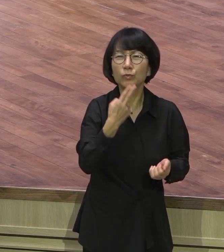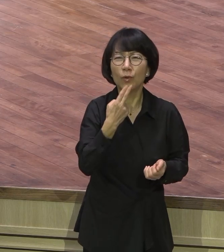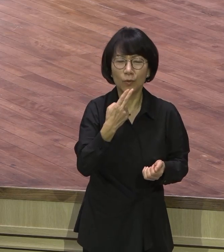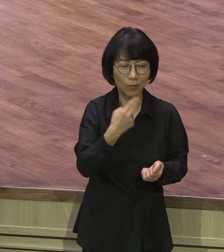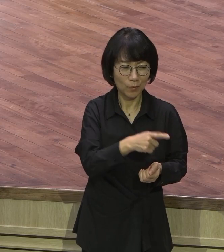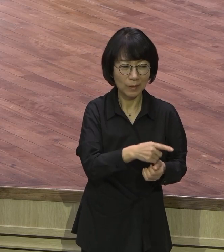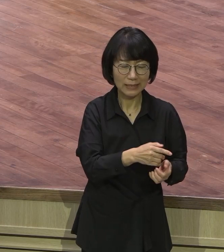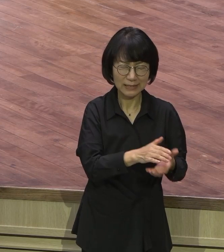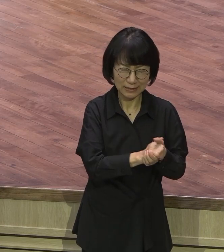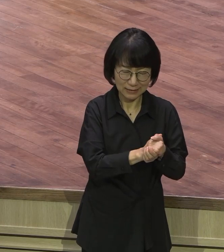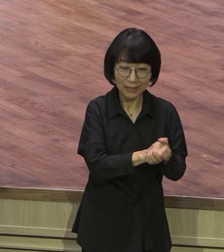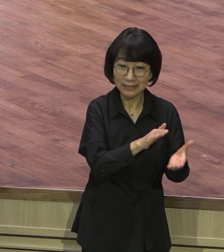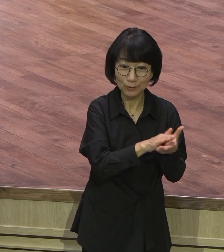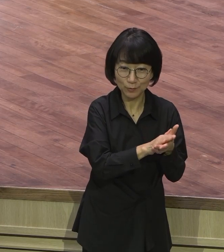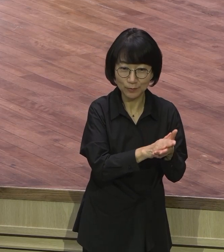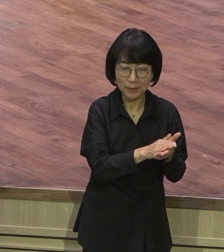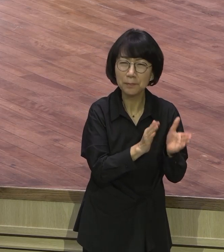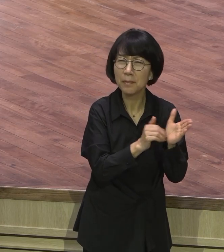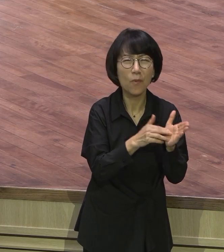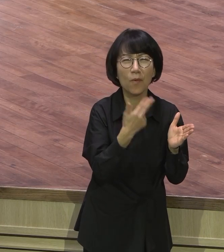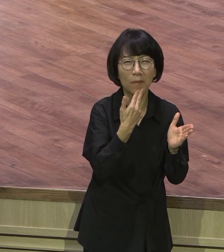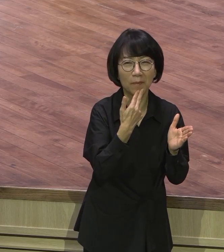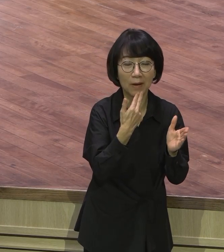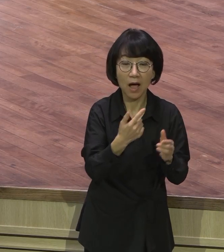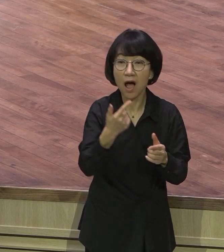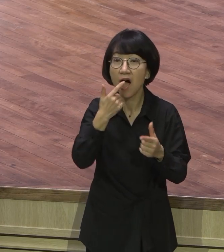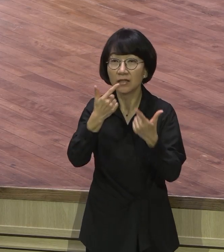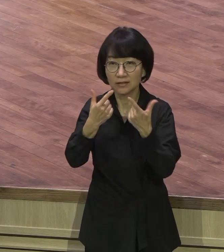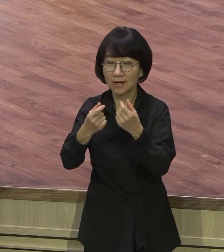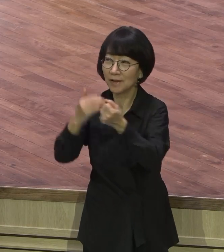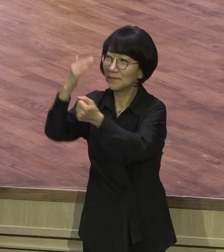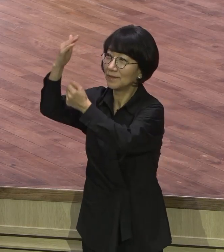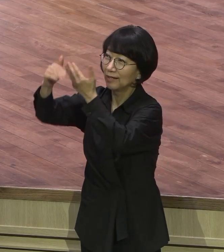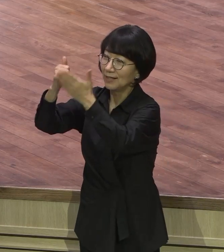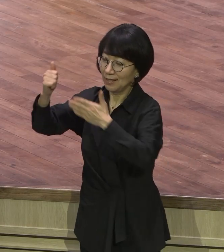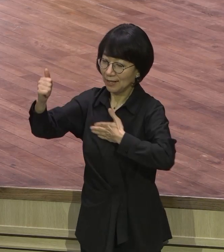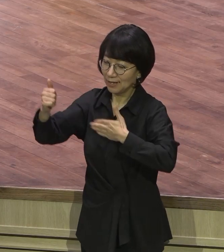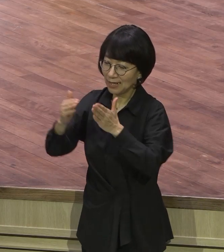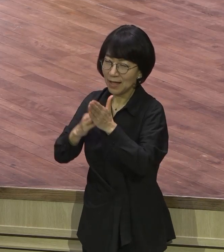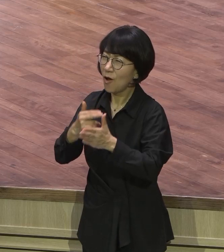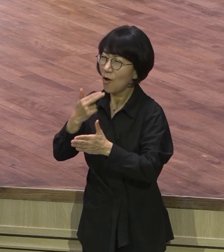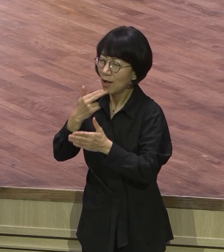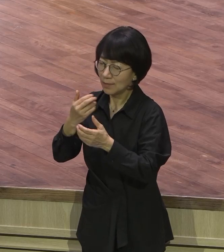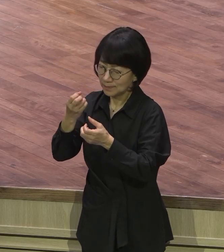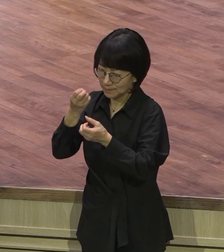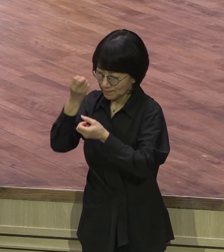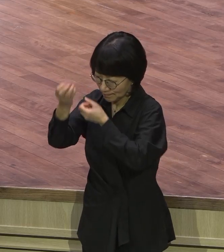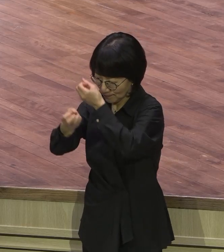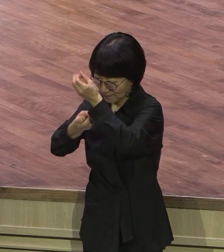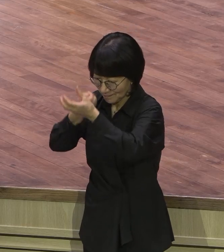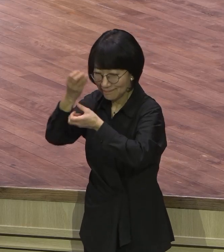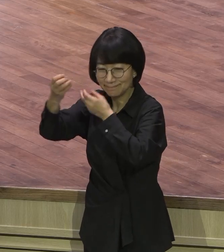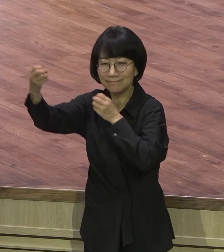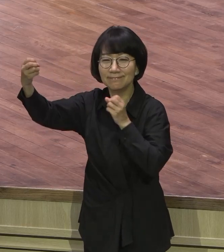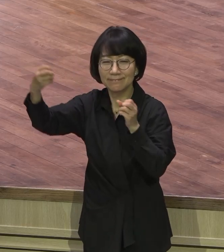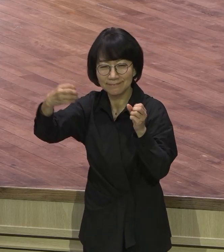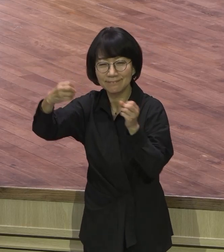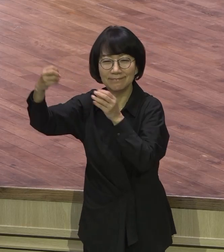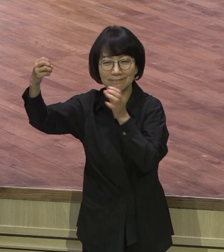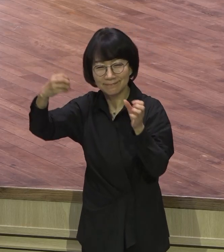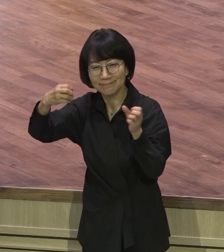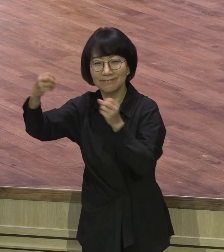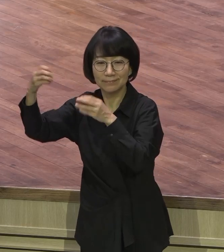대면하는 삶 그거 살아야 돼요 내가 하고 싶은 말만 일방적으로 하고 끝내는